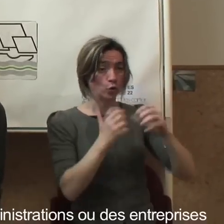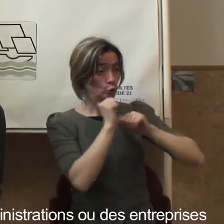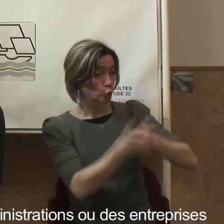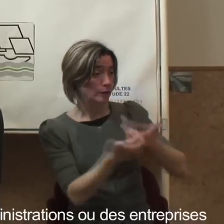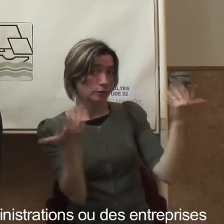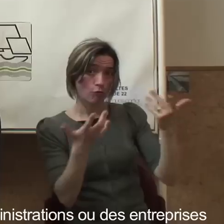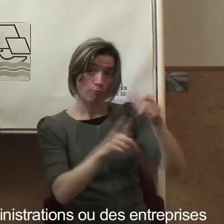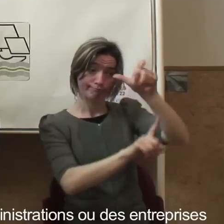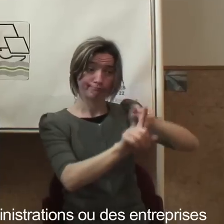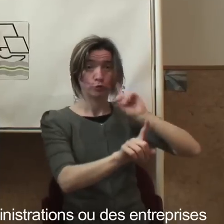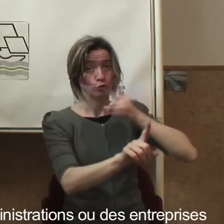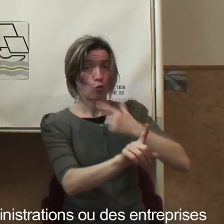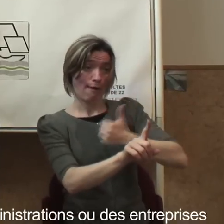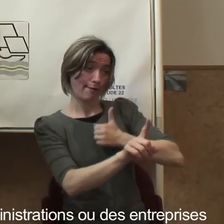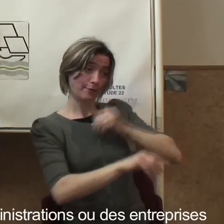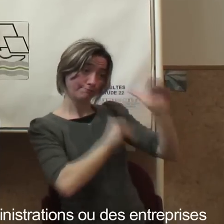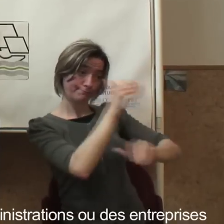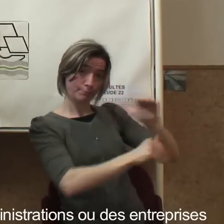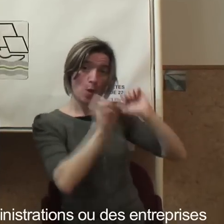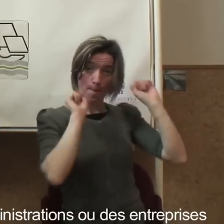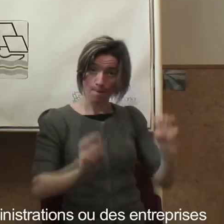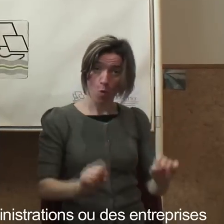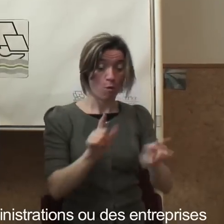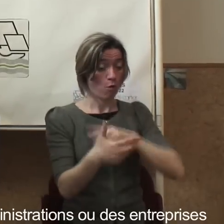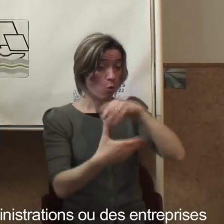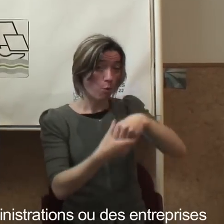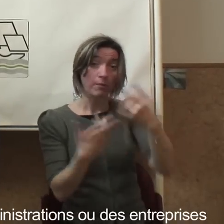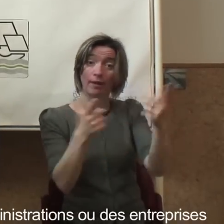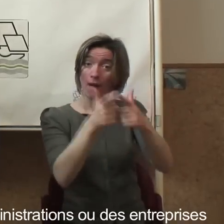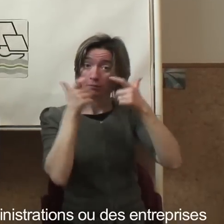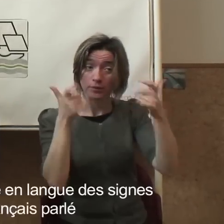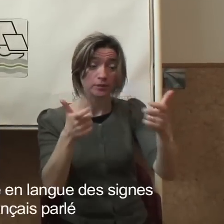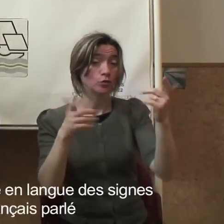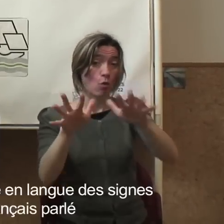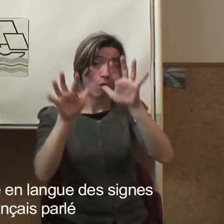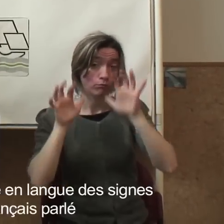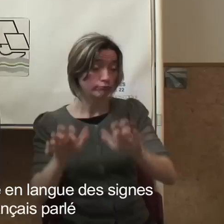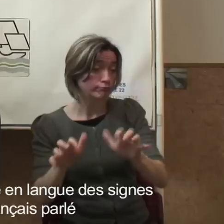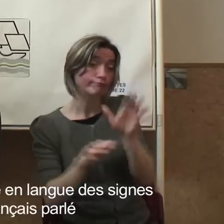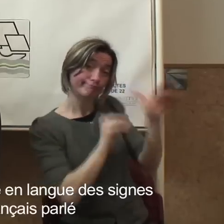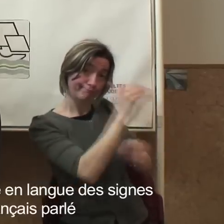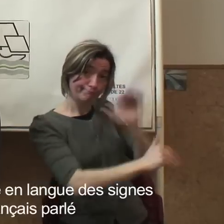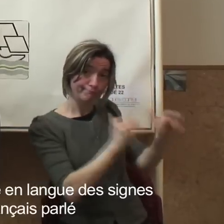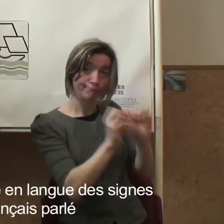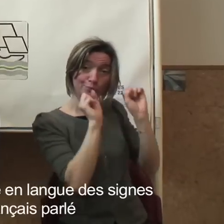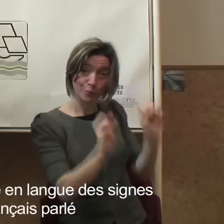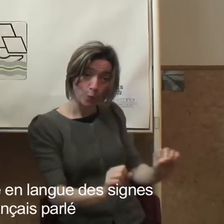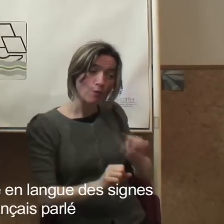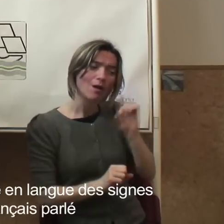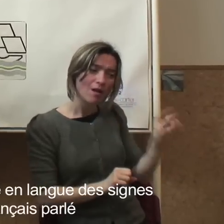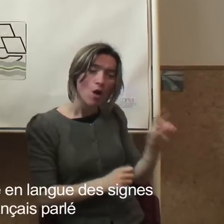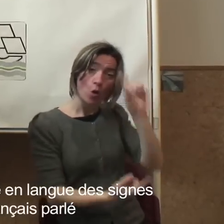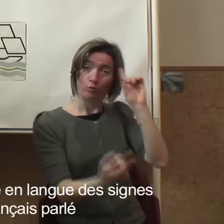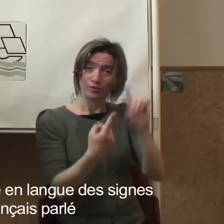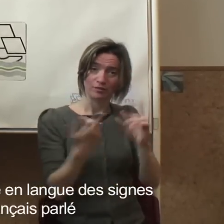sourdes, mais également pour des administrations ou des entreprises, à la fois pour traduire en langue des